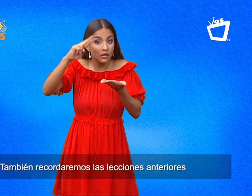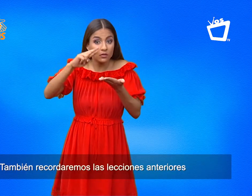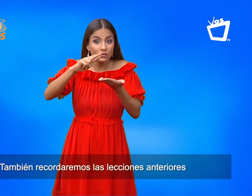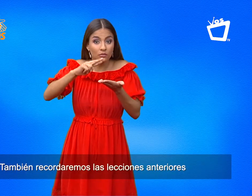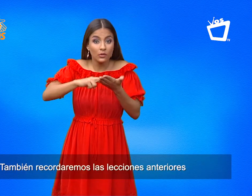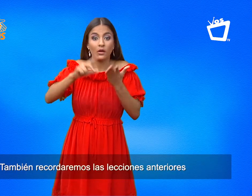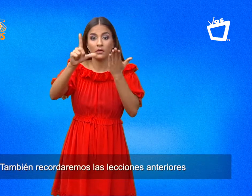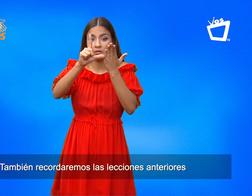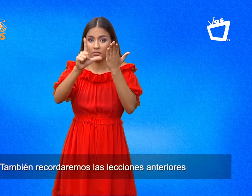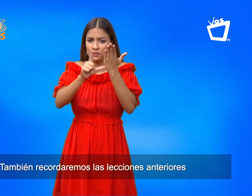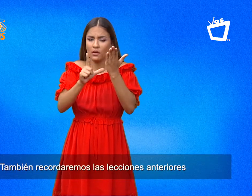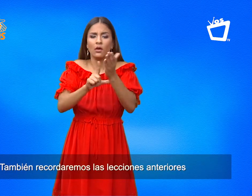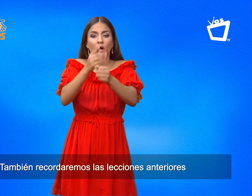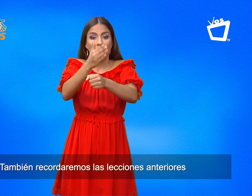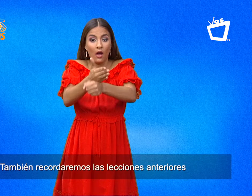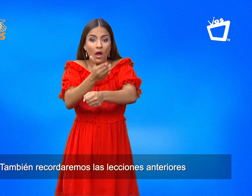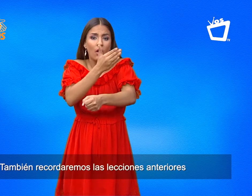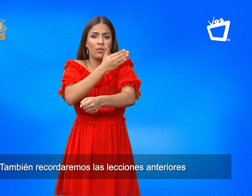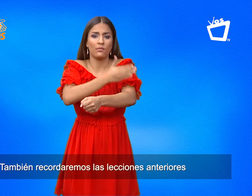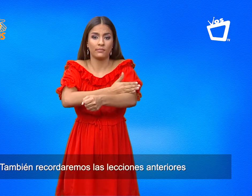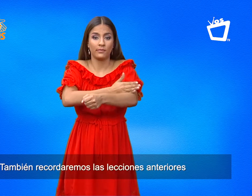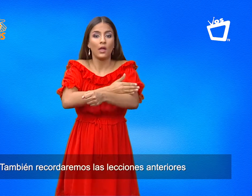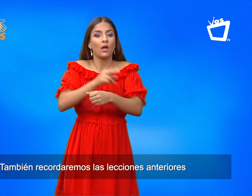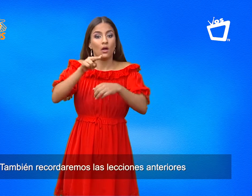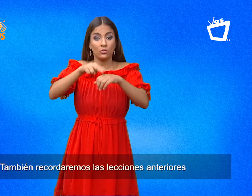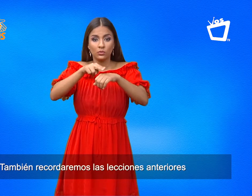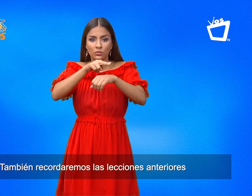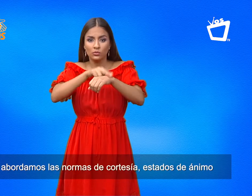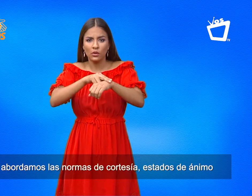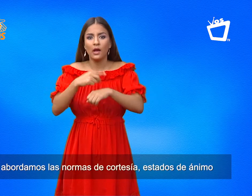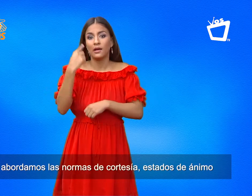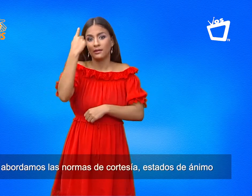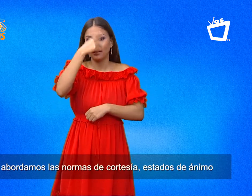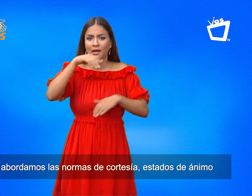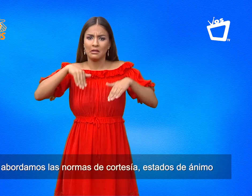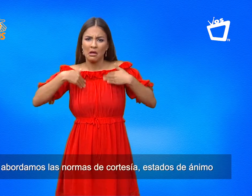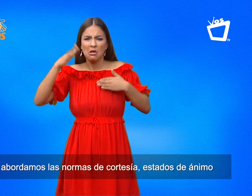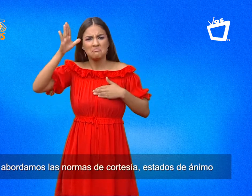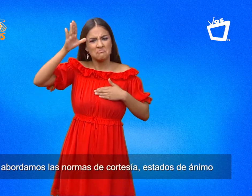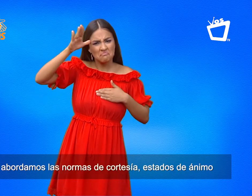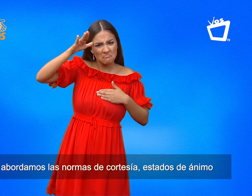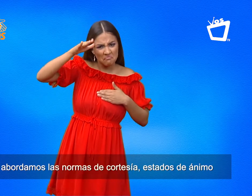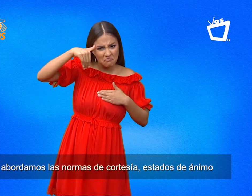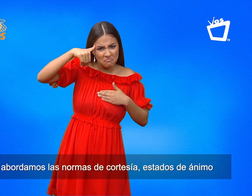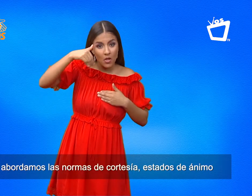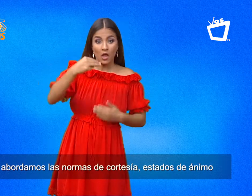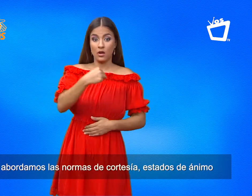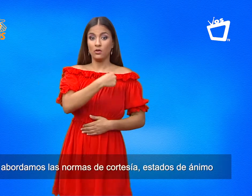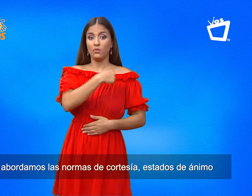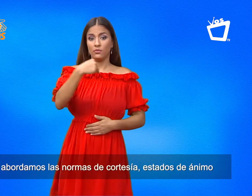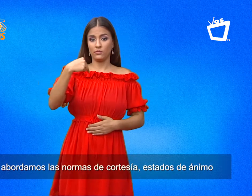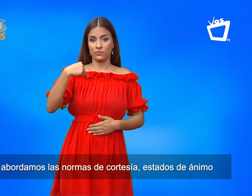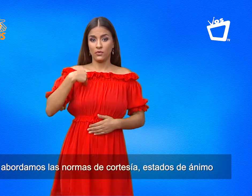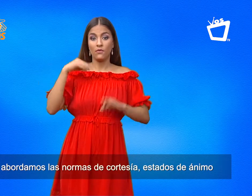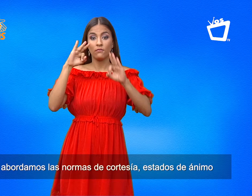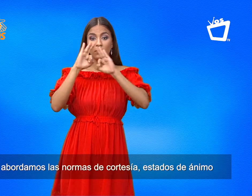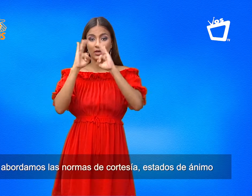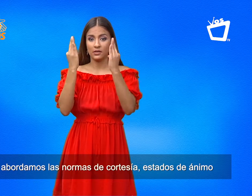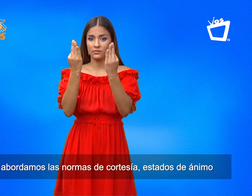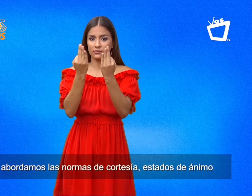también recordaremos las lecciones anteriores donde abordamos las normas de cortesía y estados de ánimo